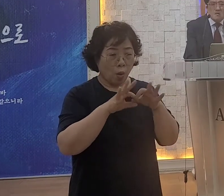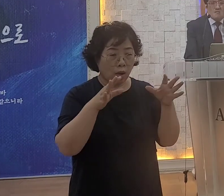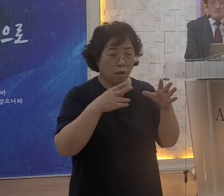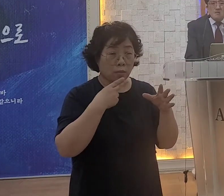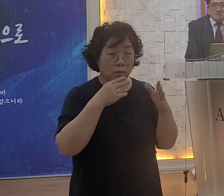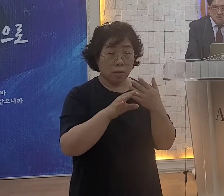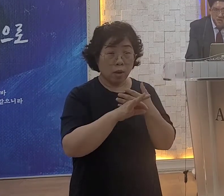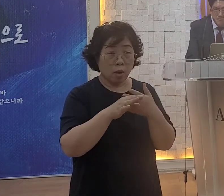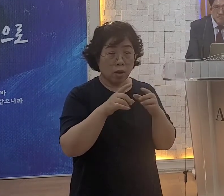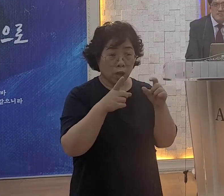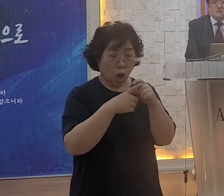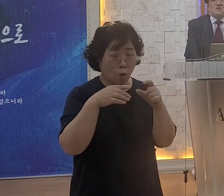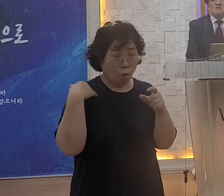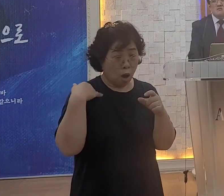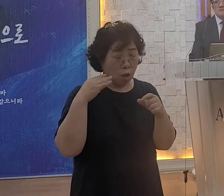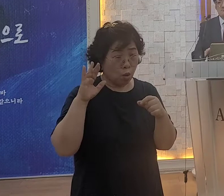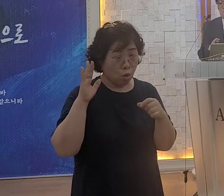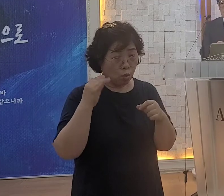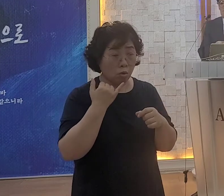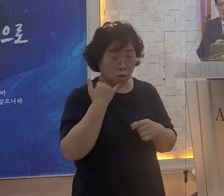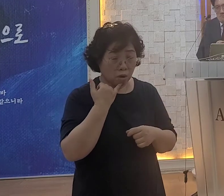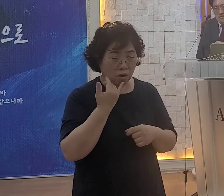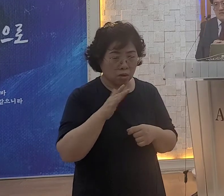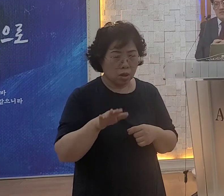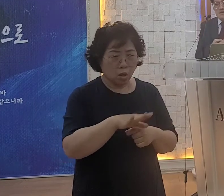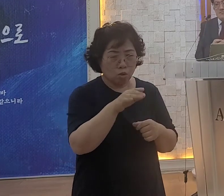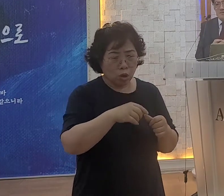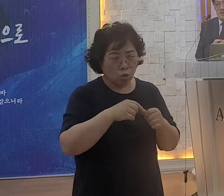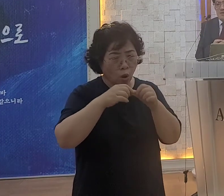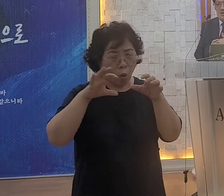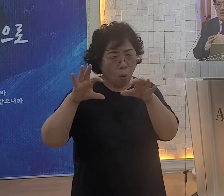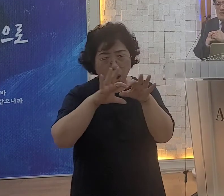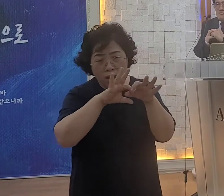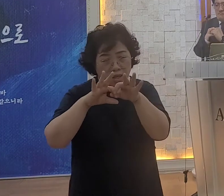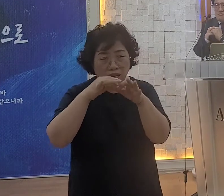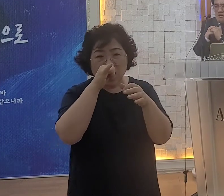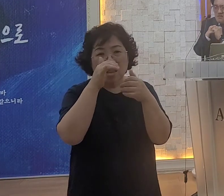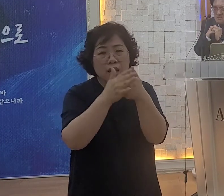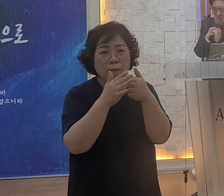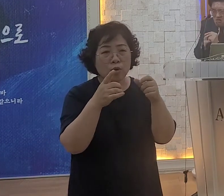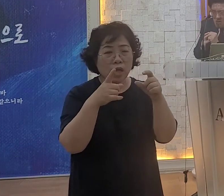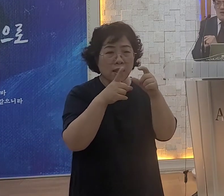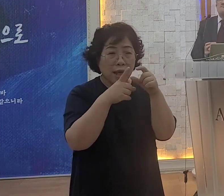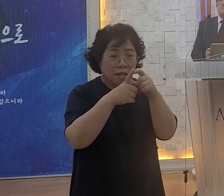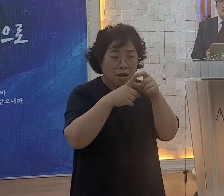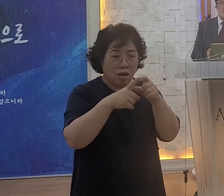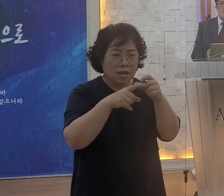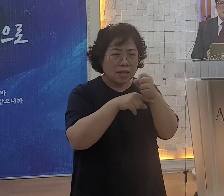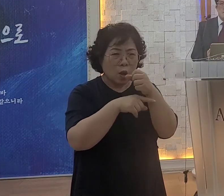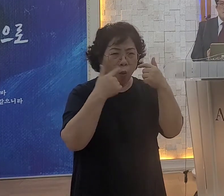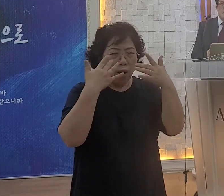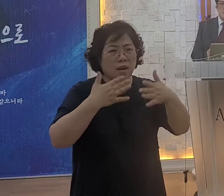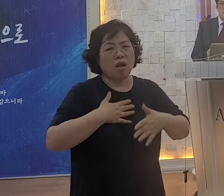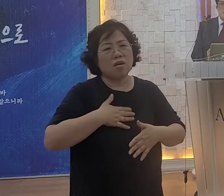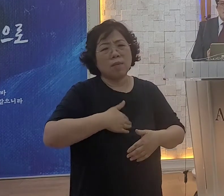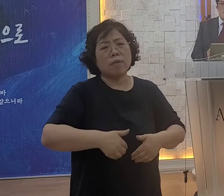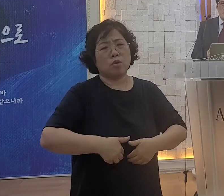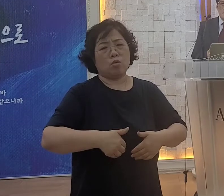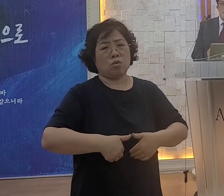화목제물 그리고 의롭게 됨 이런 것들은 우리의 구원과 직결되기 때문에 이게 무슨 말인지를 정확하게 알고 있어요.